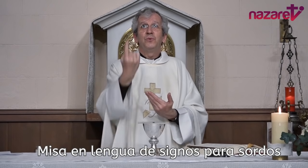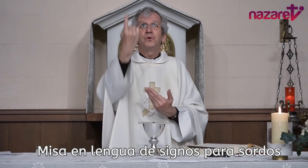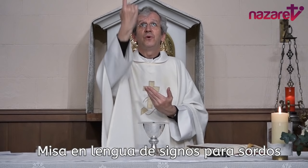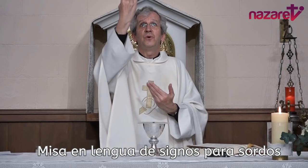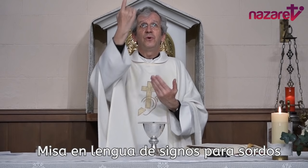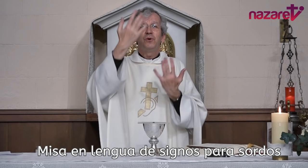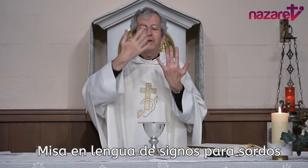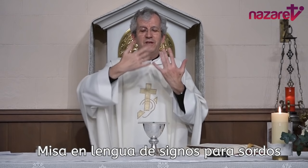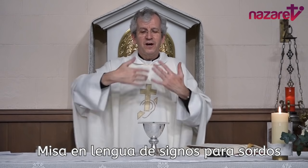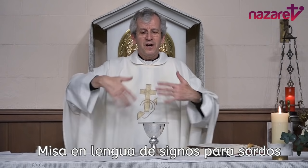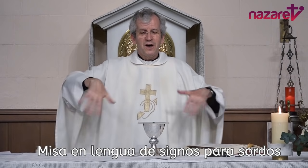tu gloria.